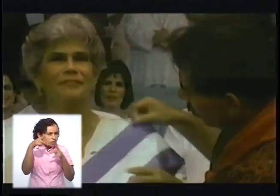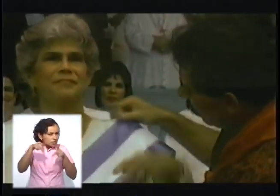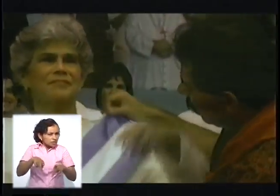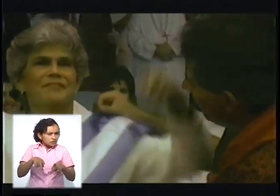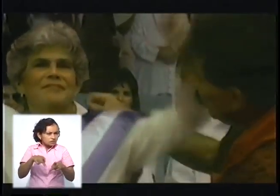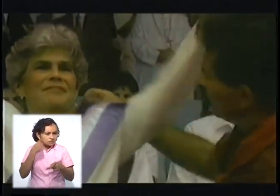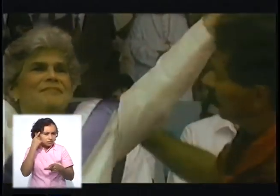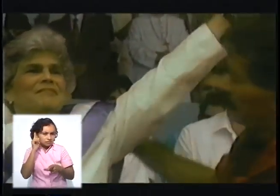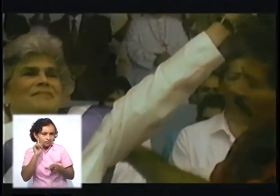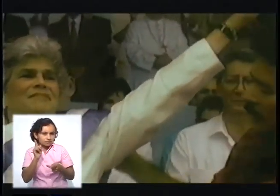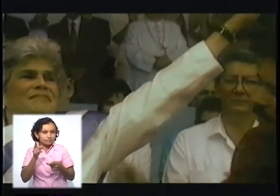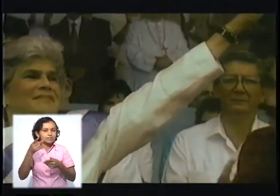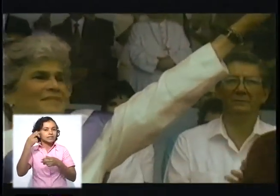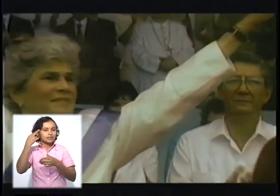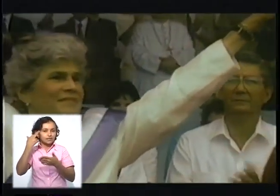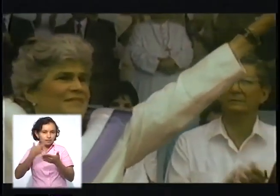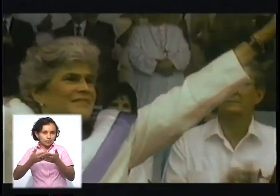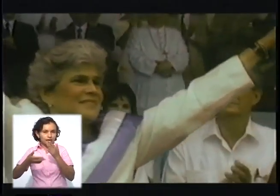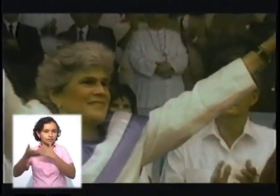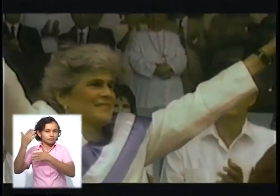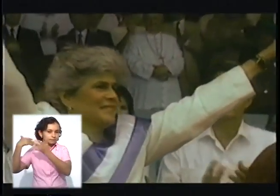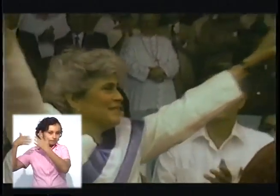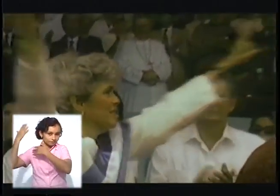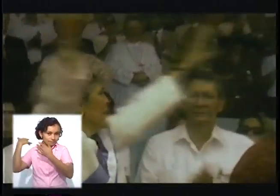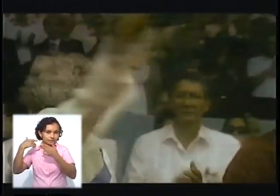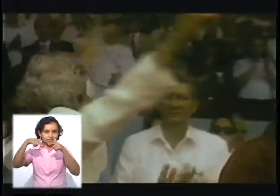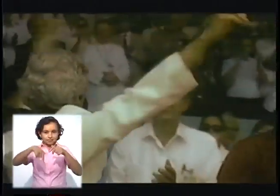momentos particulares de la historia de nuestro país.